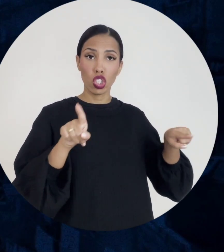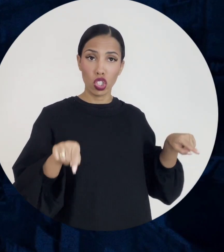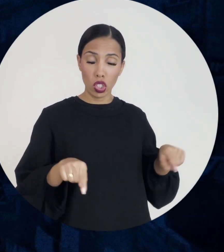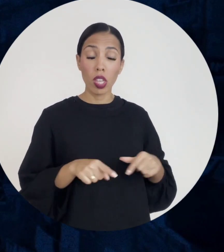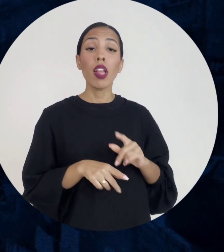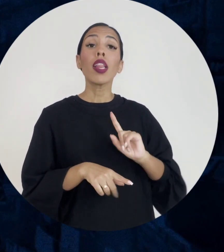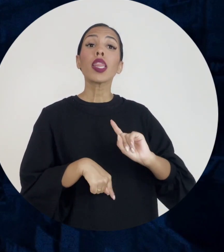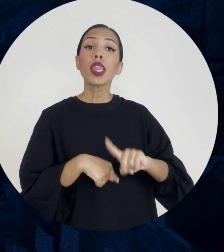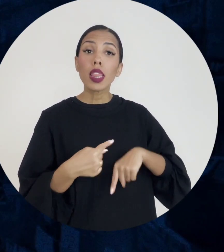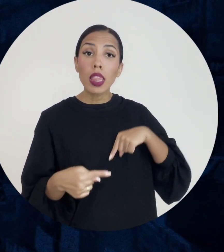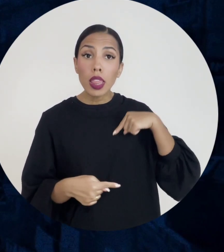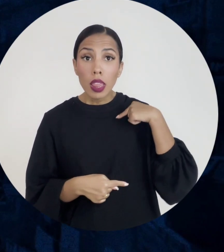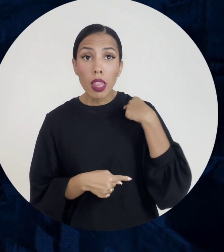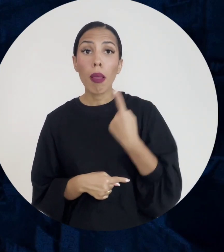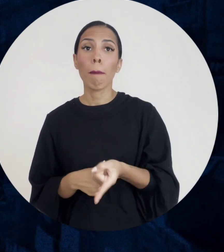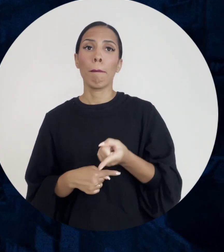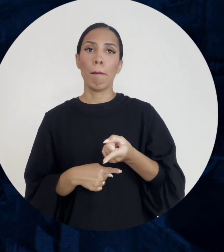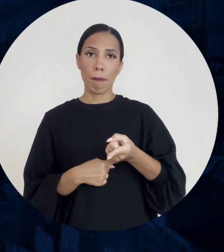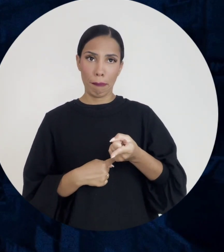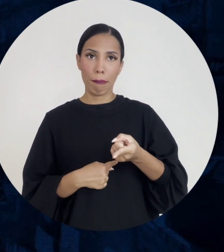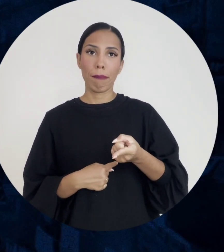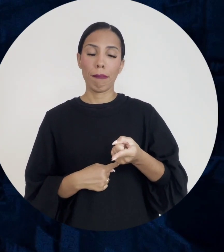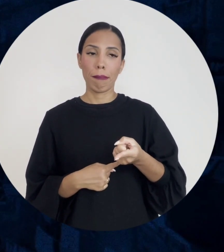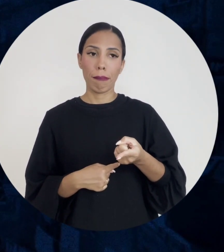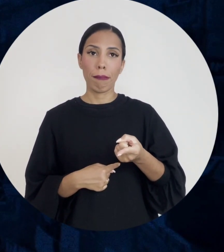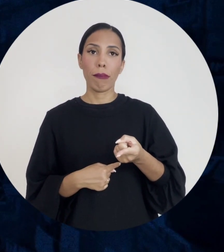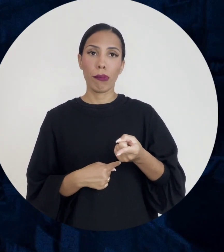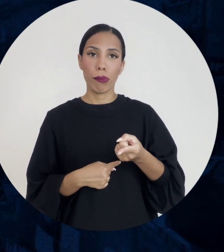aí, depois,